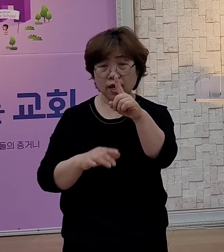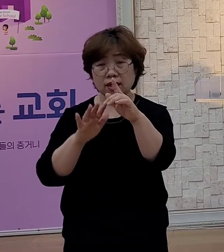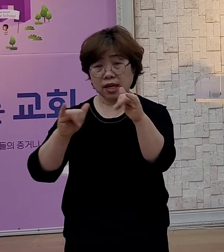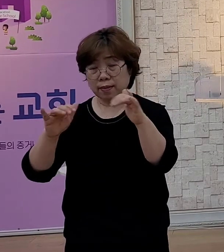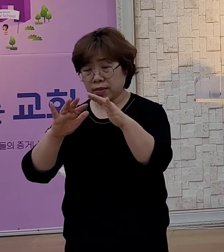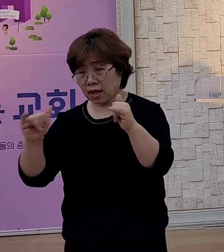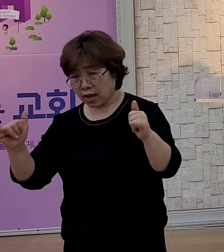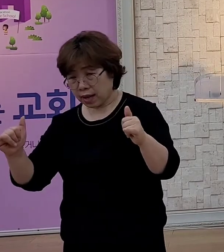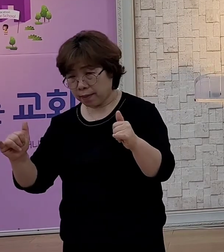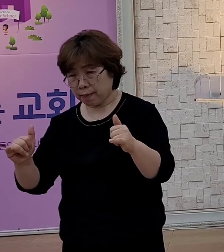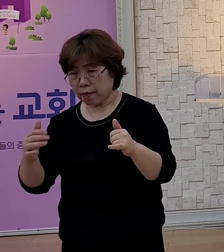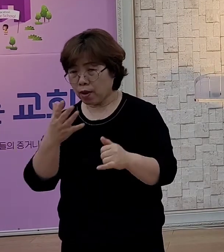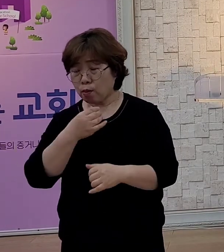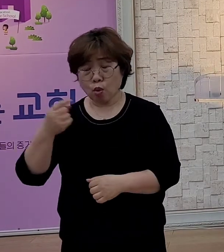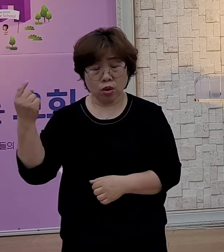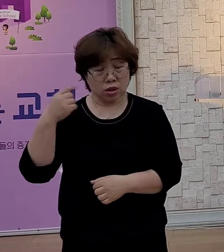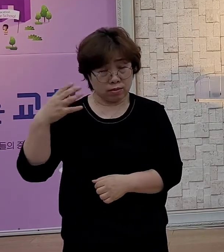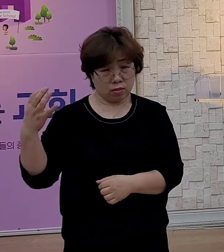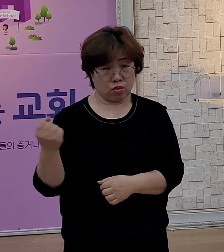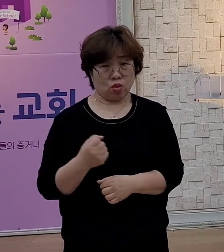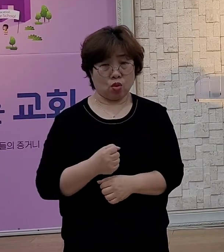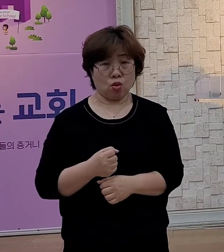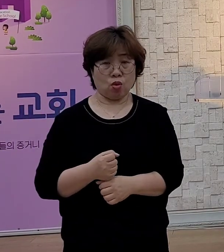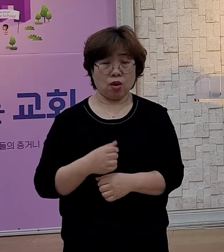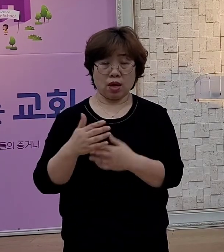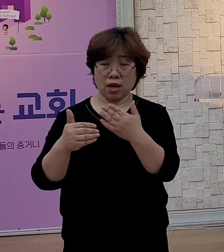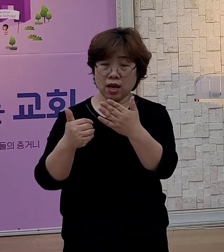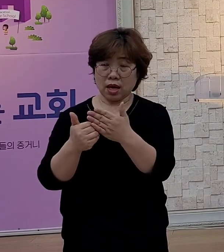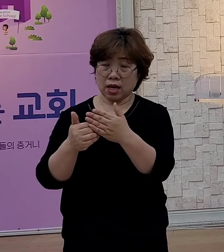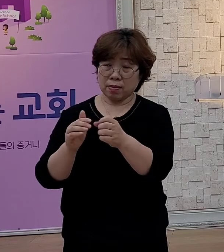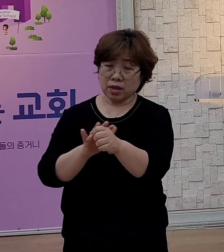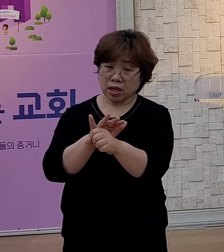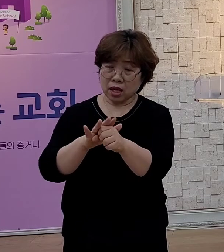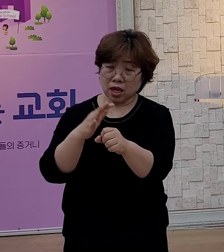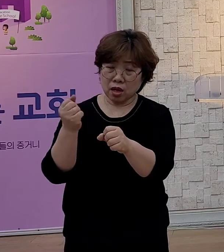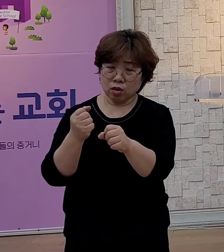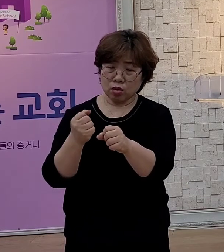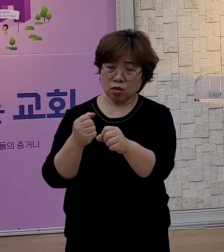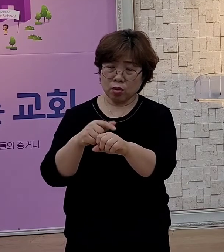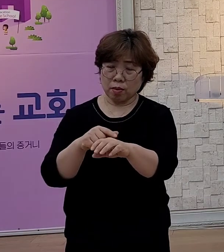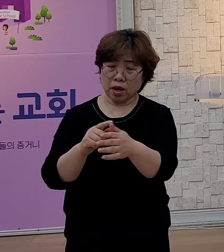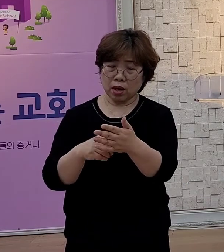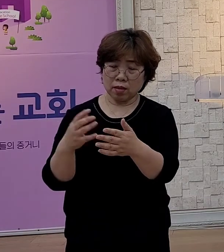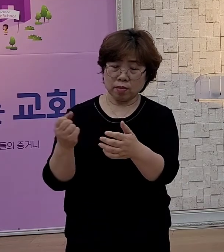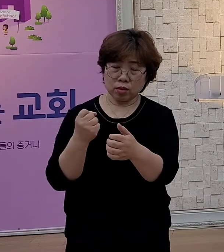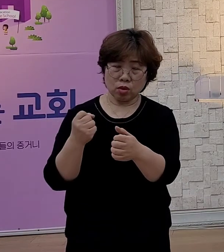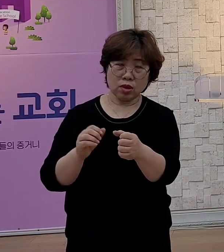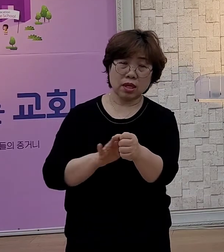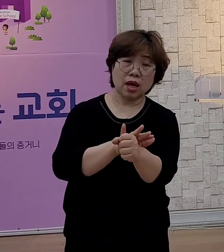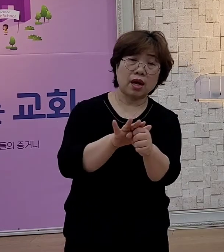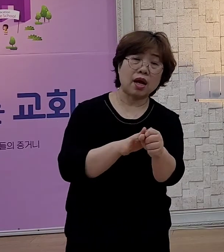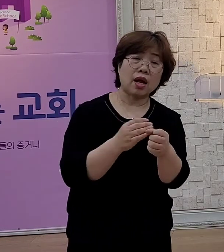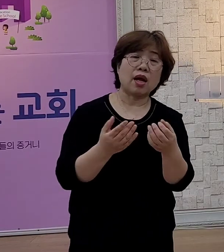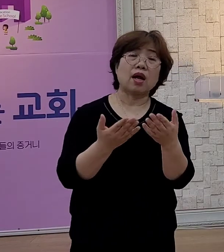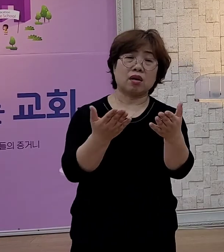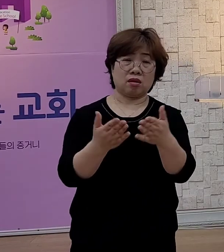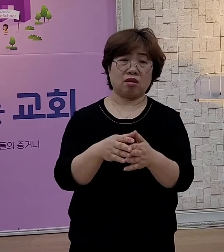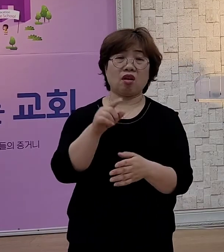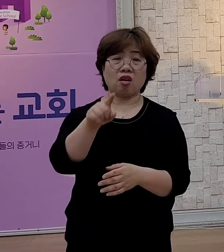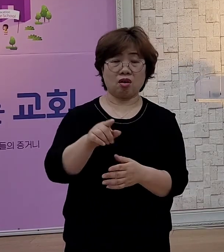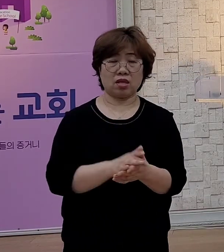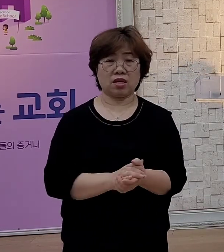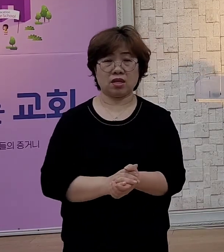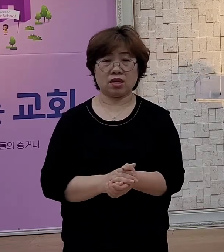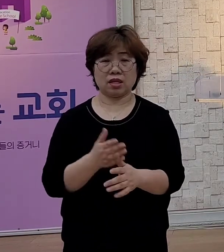사람들을 복음으로, 하나님의 사람으로 사랑하는 것. 여러분, 이것이